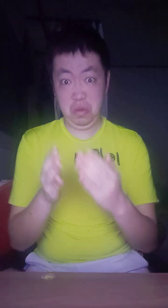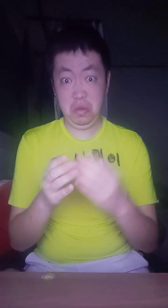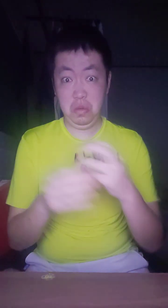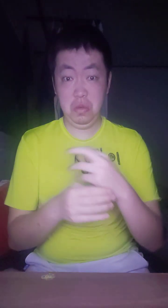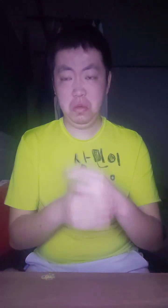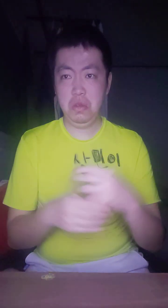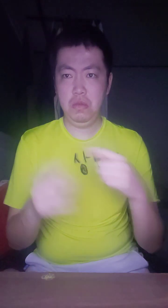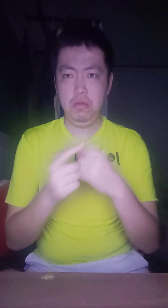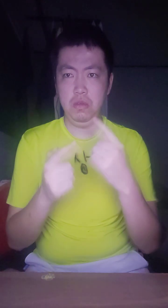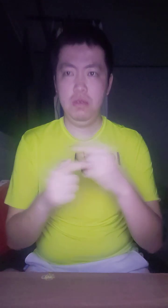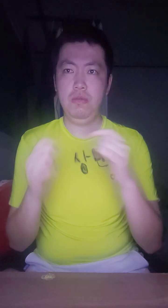법적인 맹점도 있습니다.